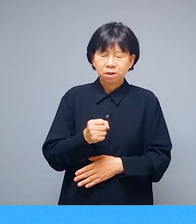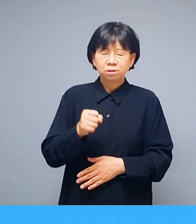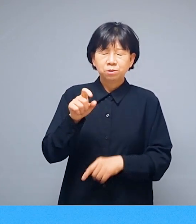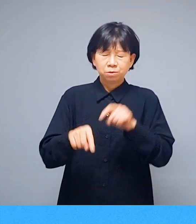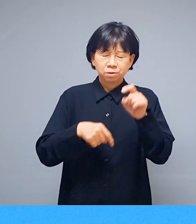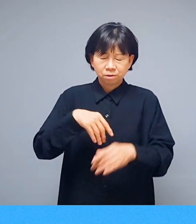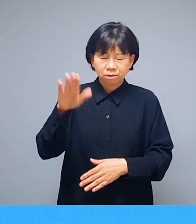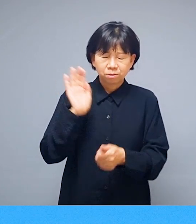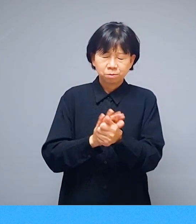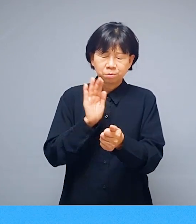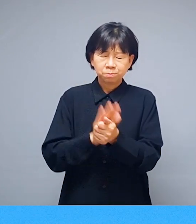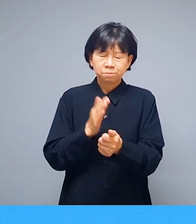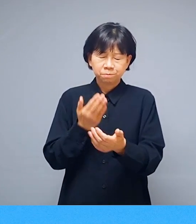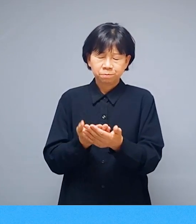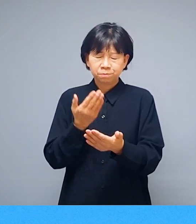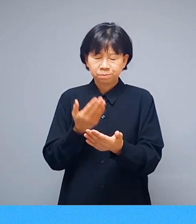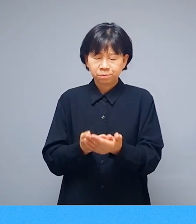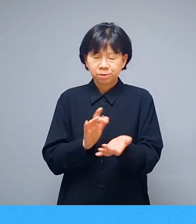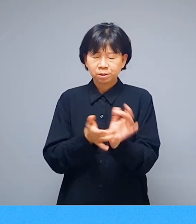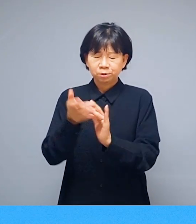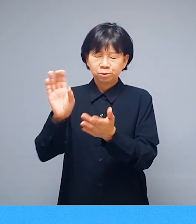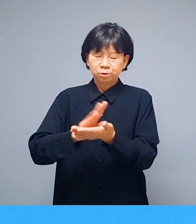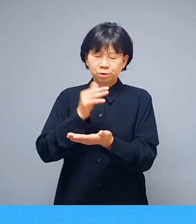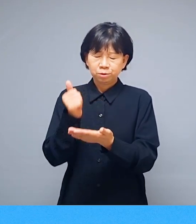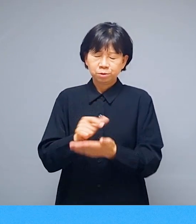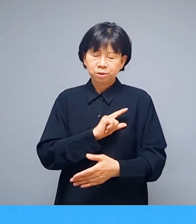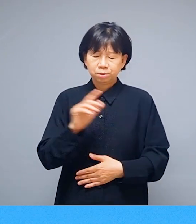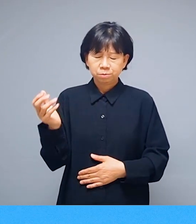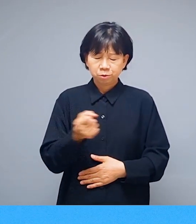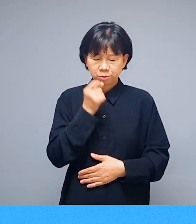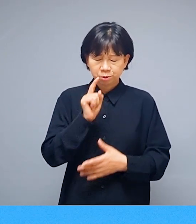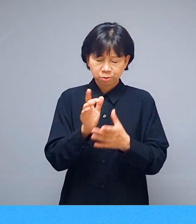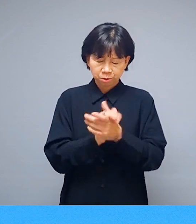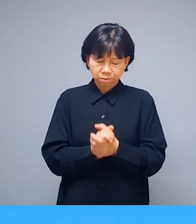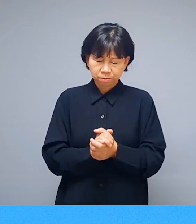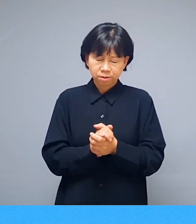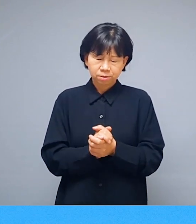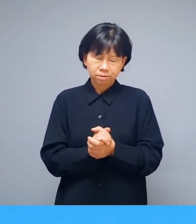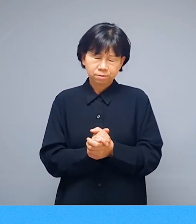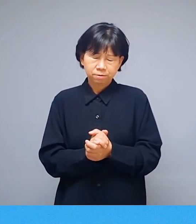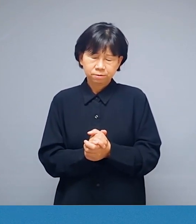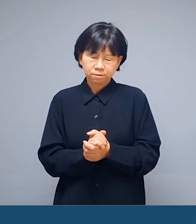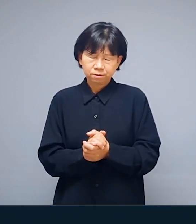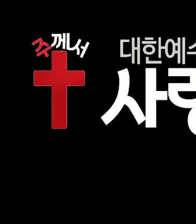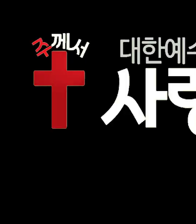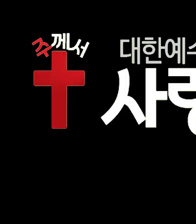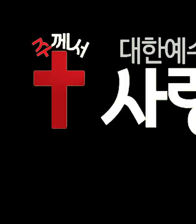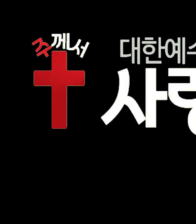있도록 도와주시옵소서. 예수 그리스도의 이름으로 기도드립니다. 아멘.